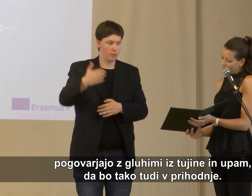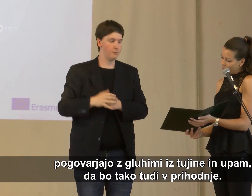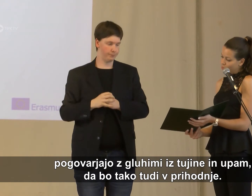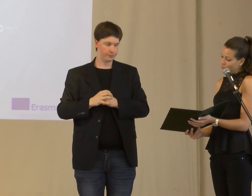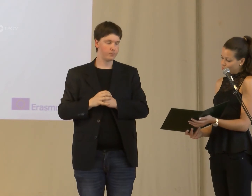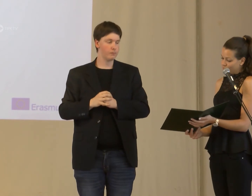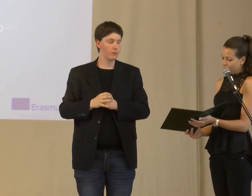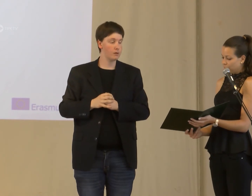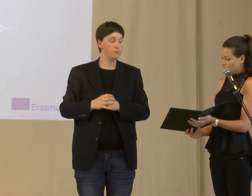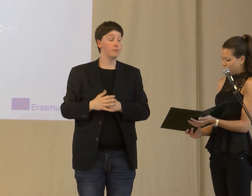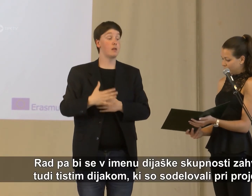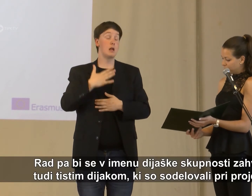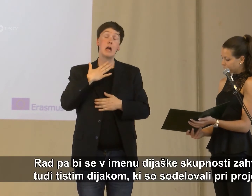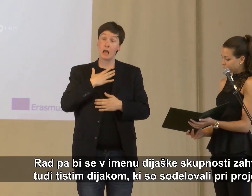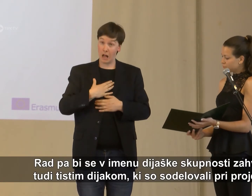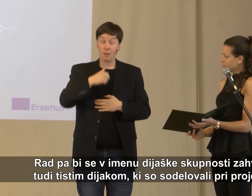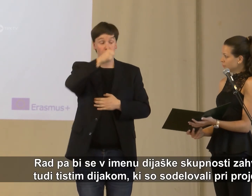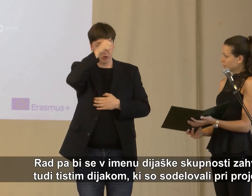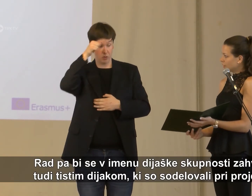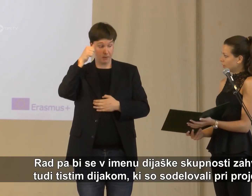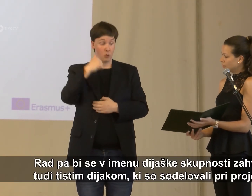in upam, da bo tako tudi v prihodnje.